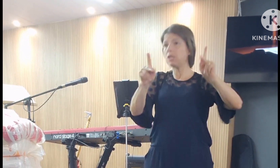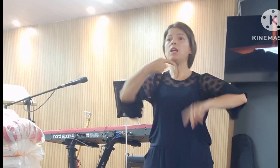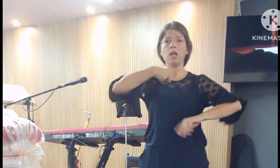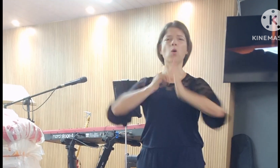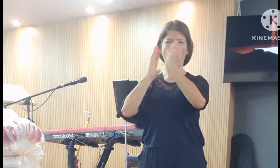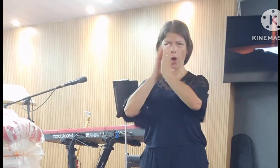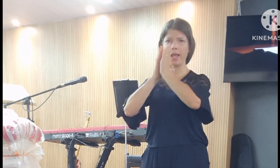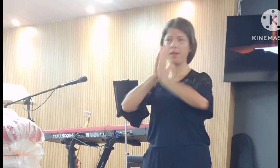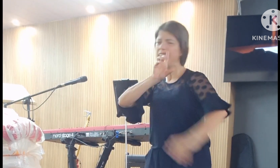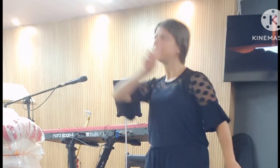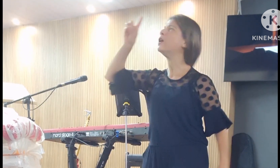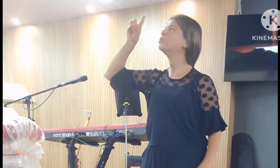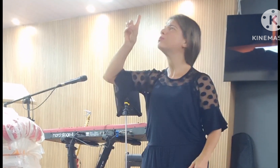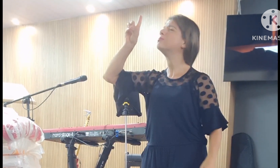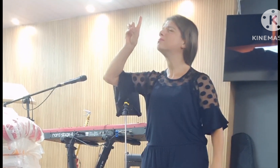Deus,